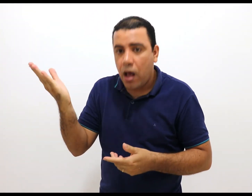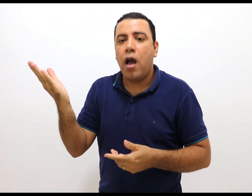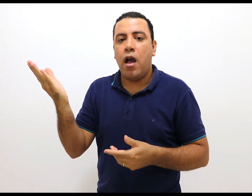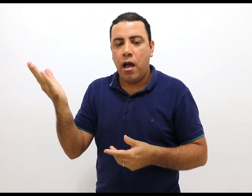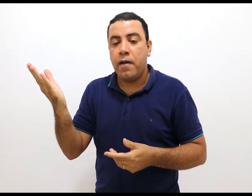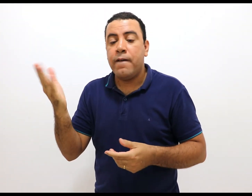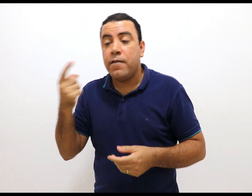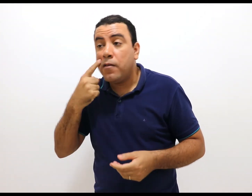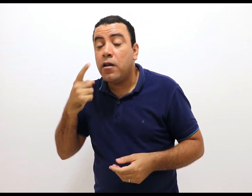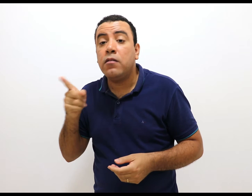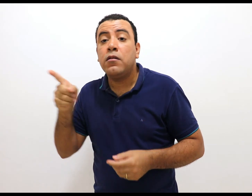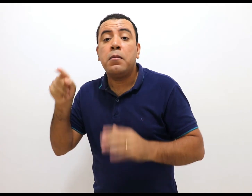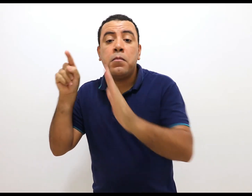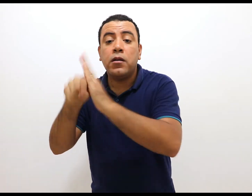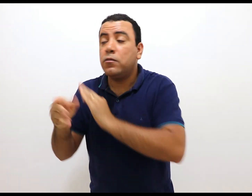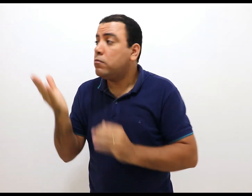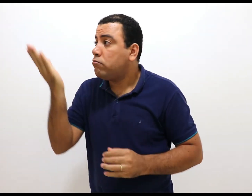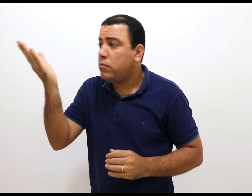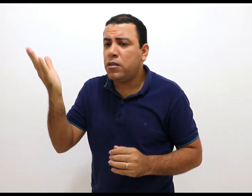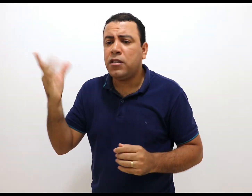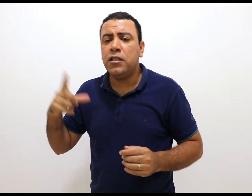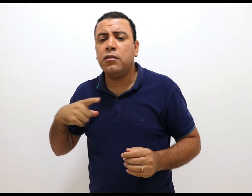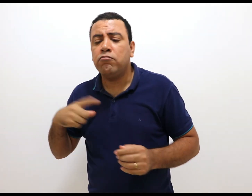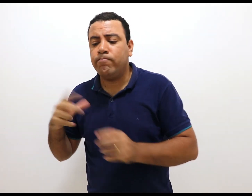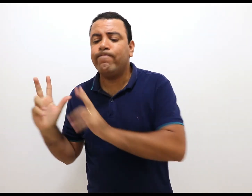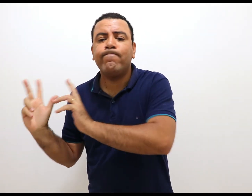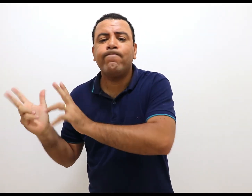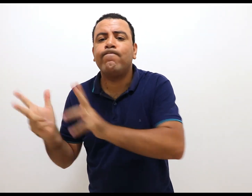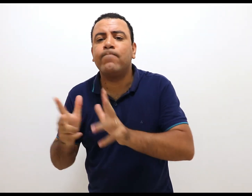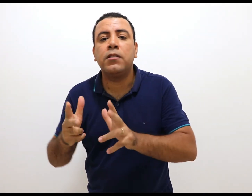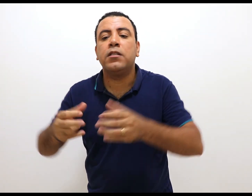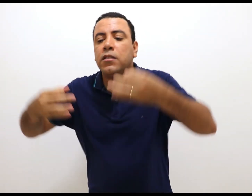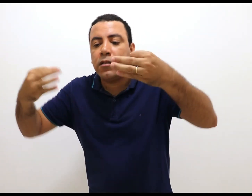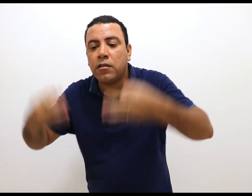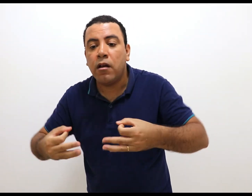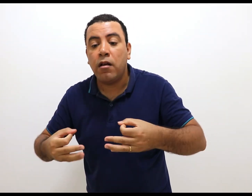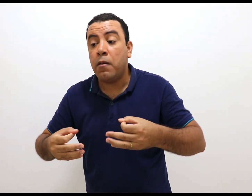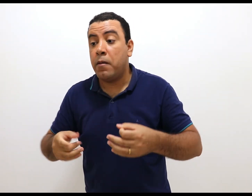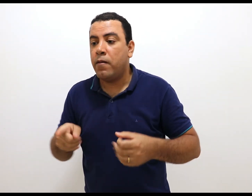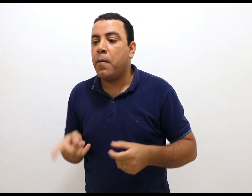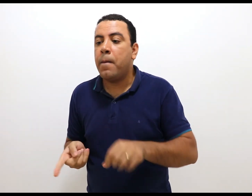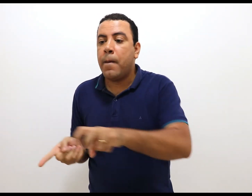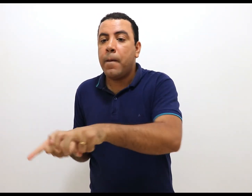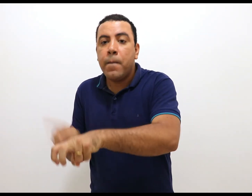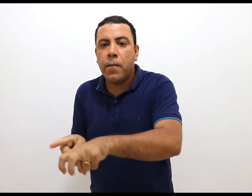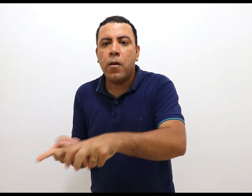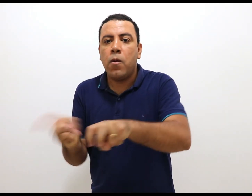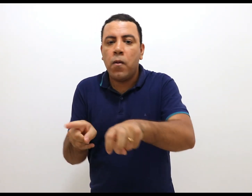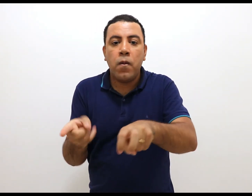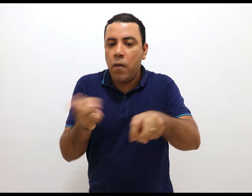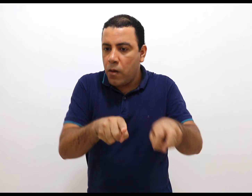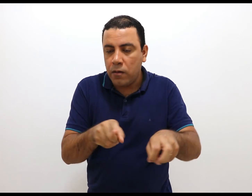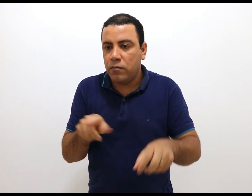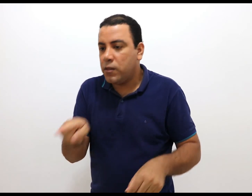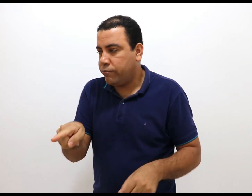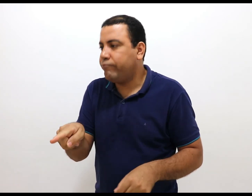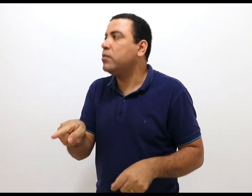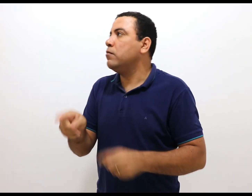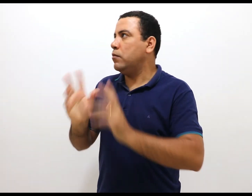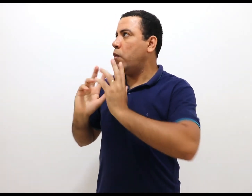cada alternativa, pedia-se a um discente que articulasse o sinal em Libras.